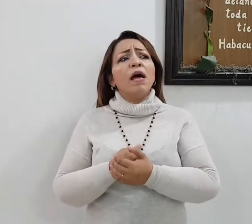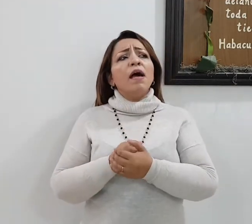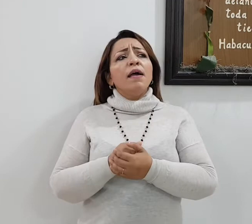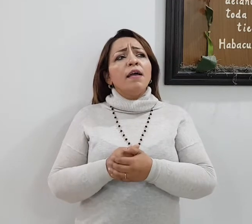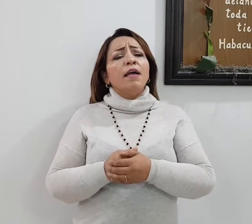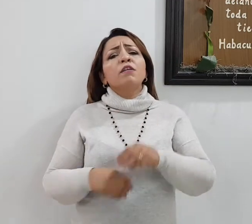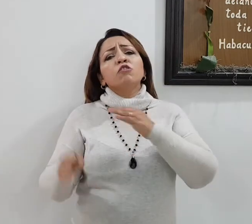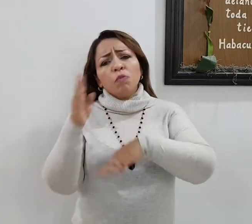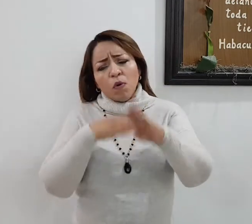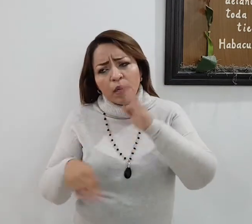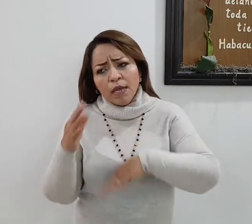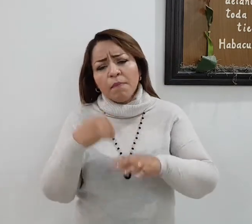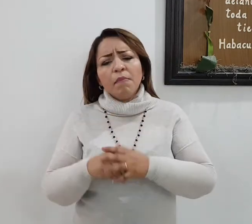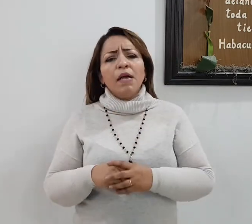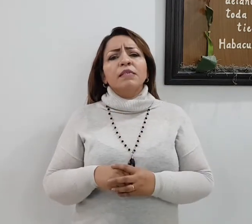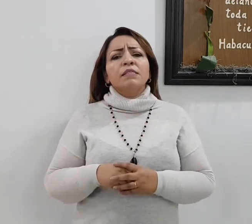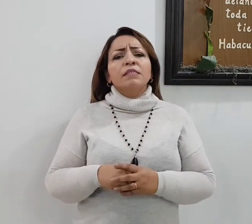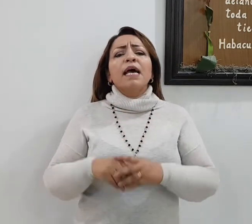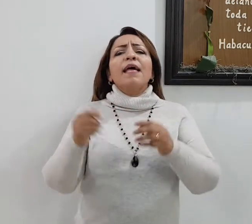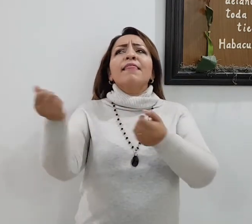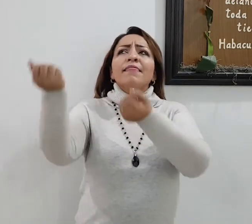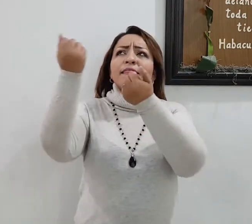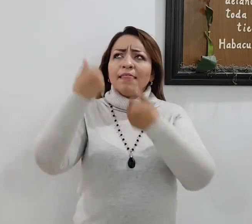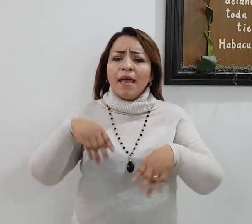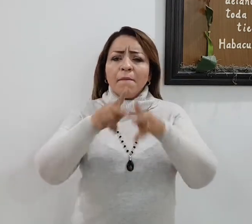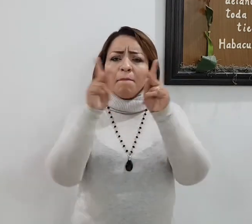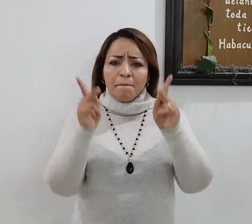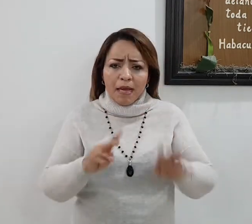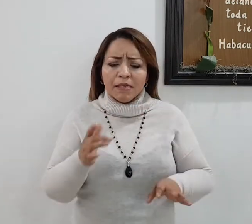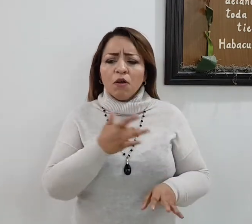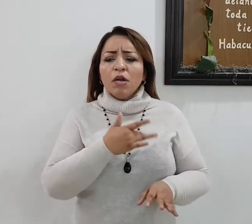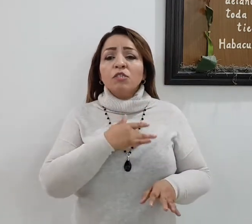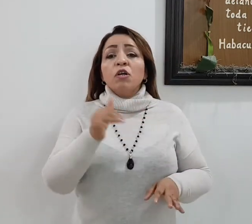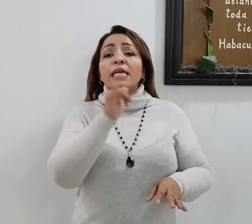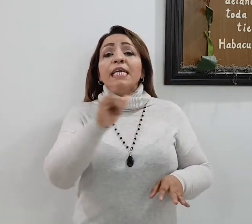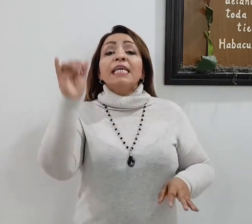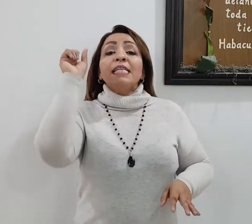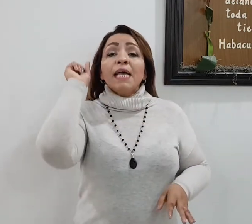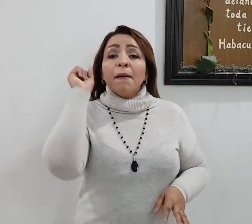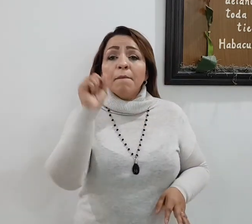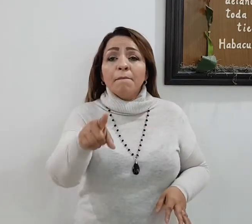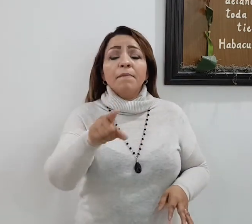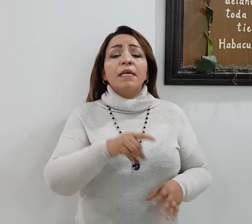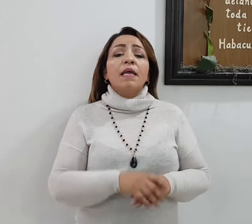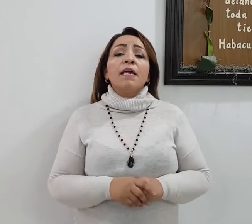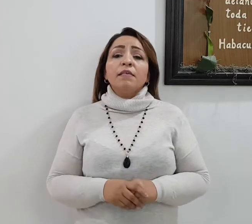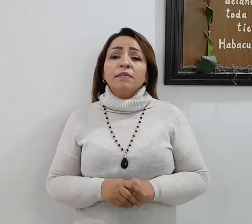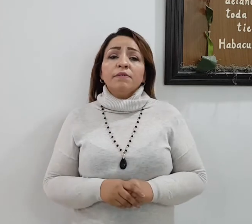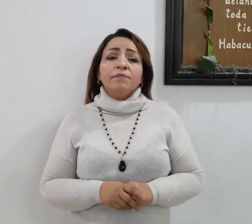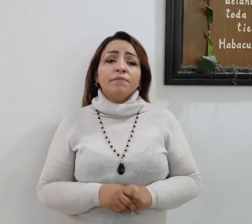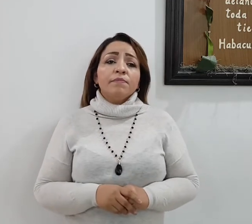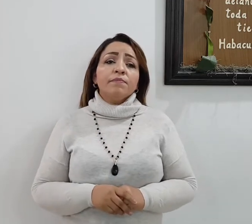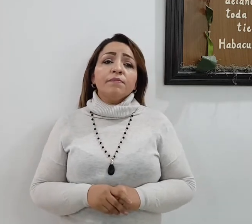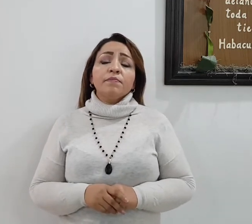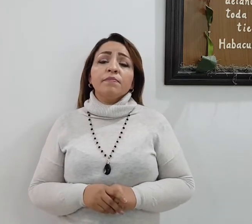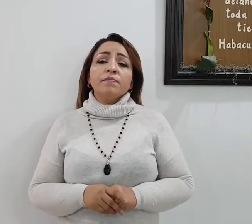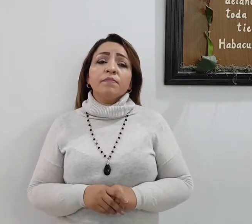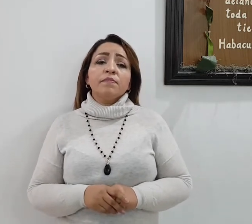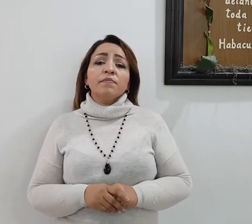corazón. Acercarnos a la palabra, hermanos, dice la Escritura, el versículo que leíamos del Salmo 19, hace